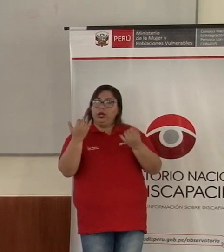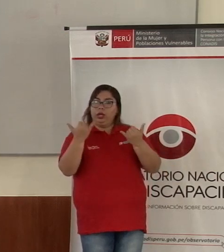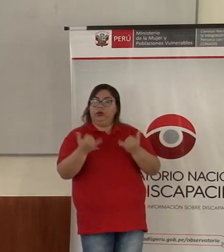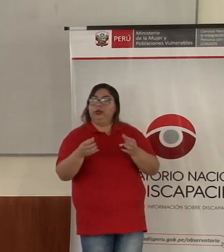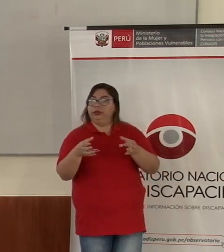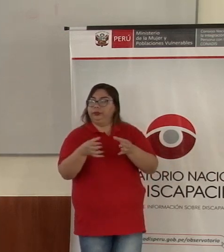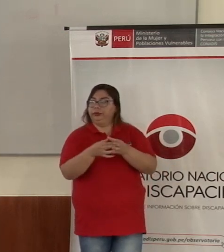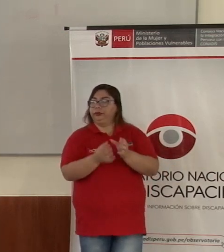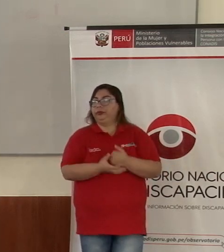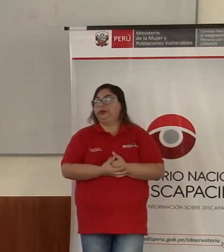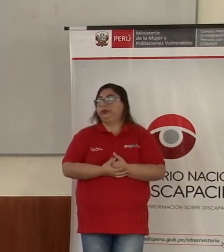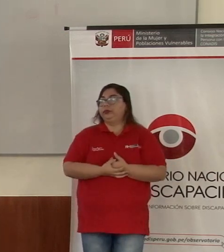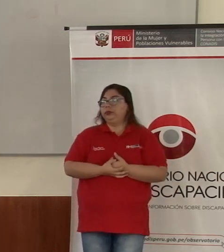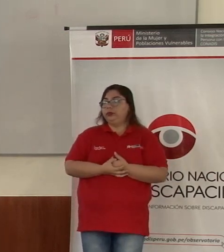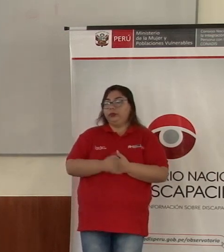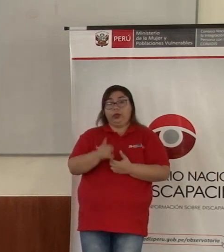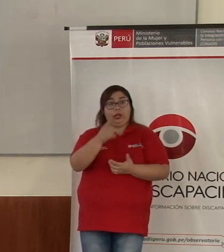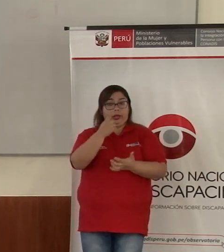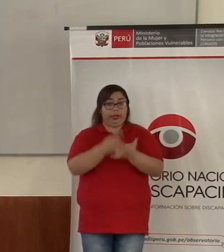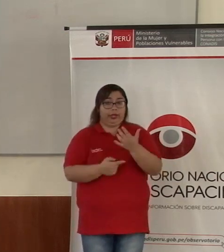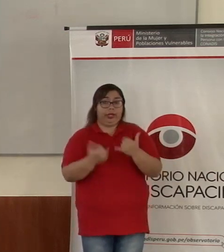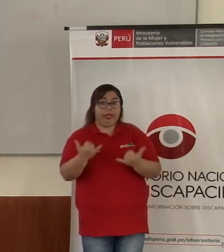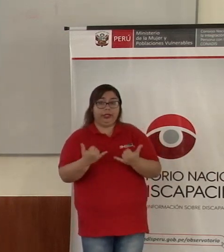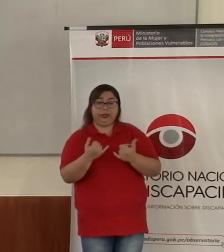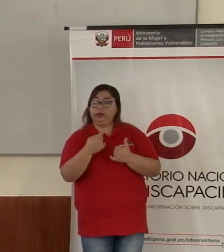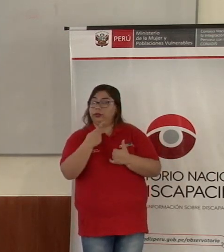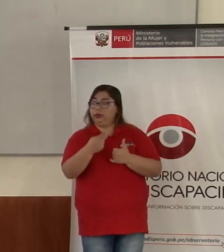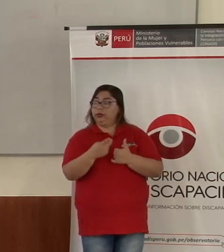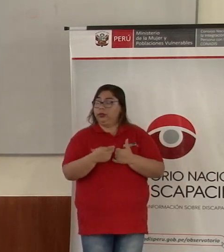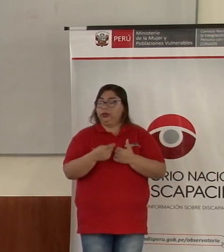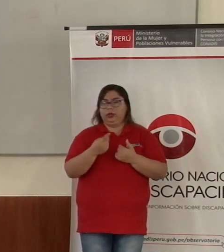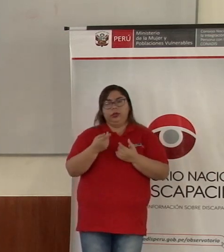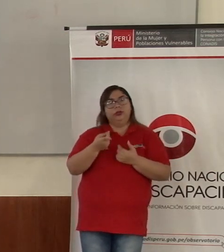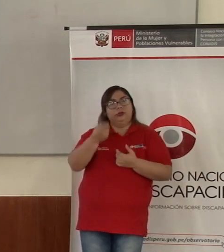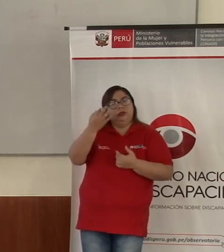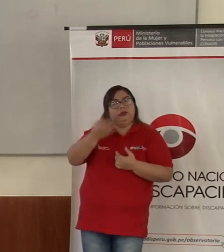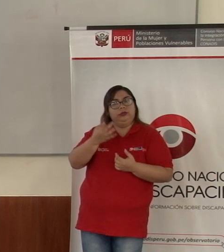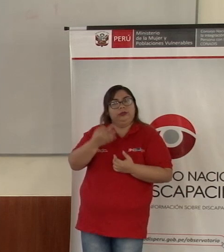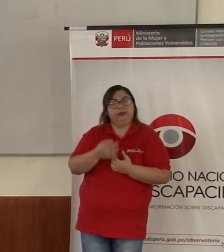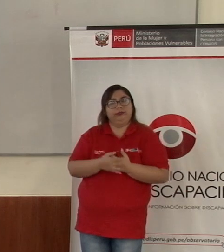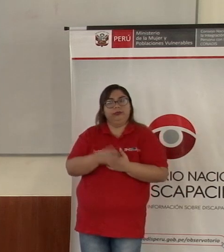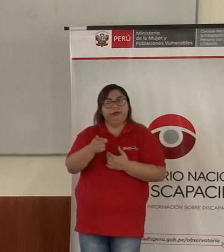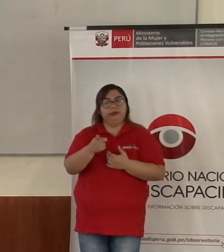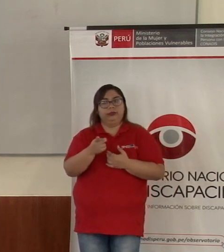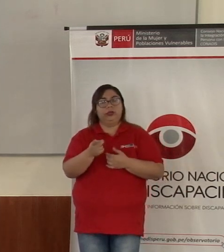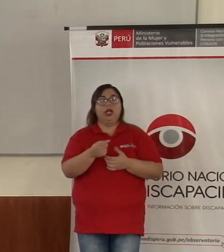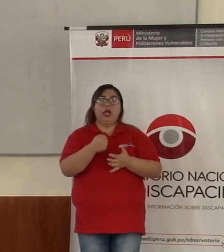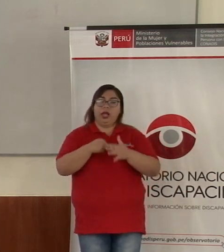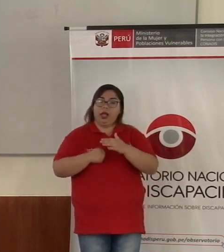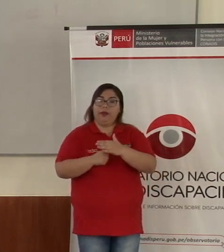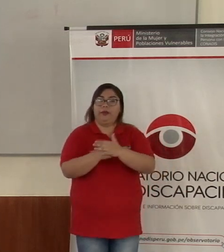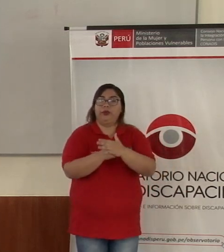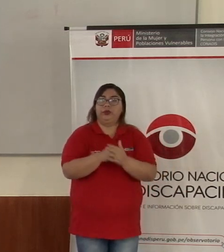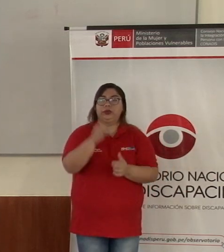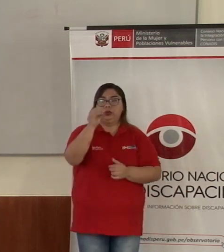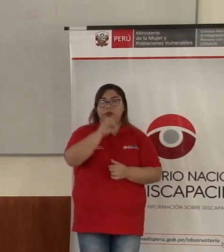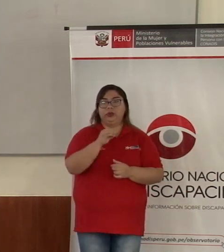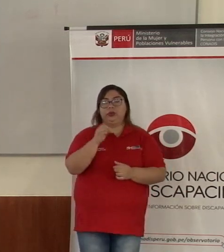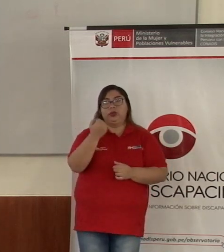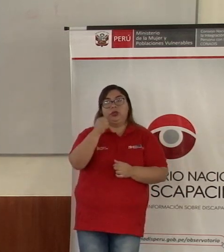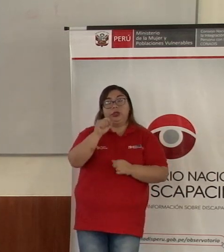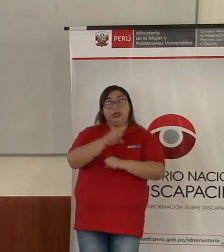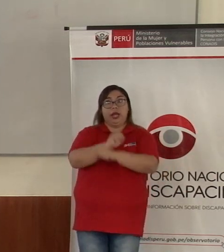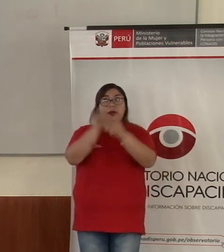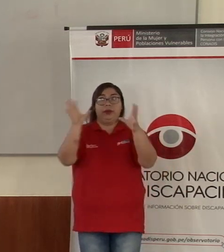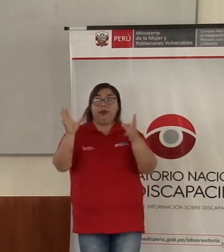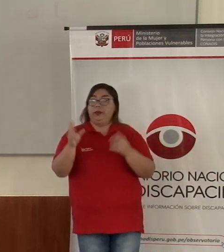acá? Que esto radica en los famosos apoyos y salvaguardas. No sé si habrán escuchado sobre el